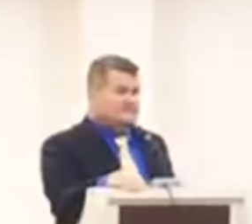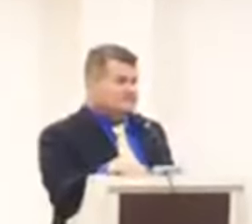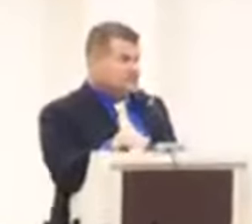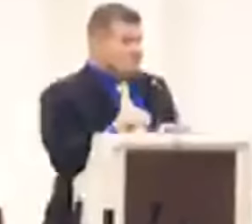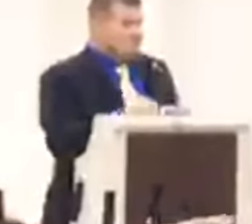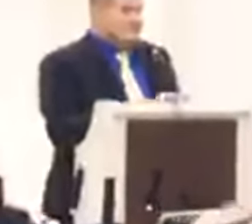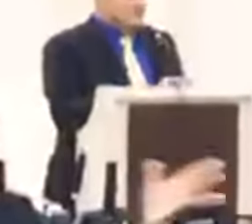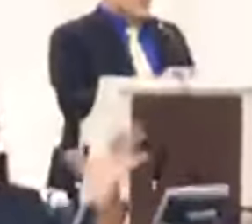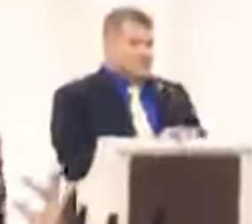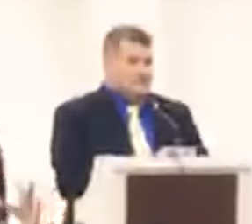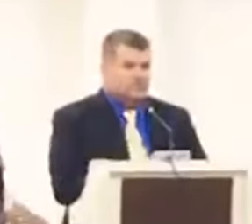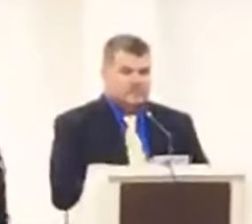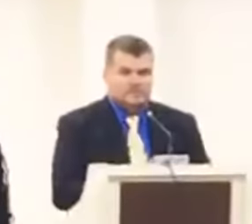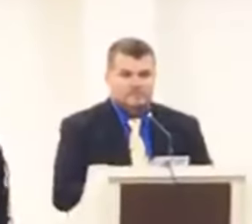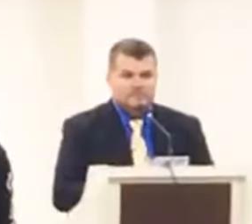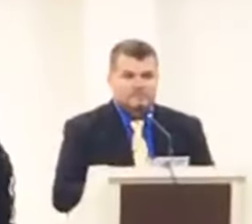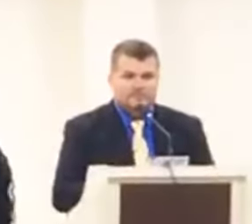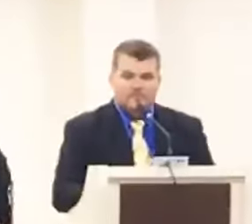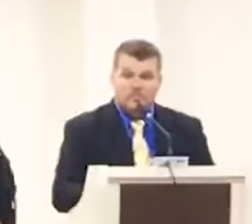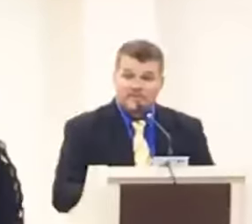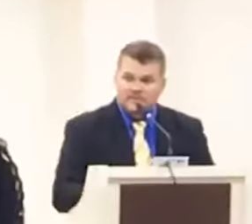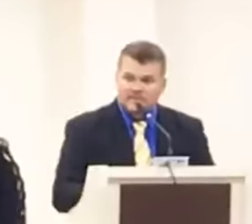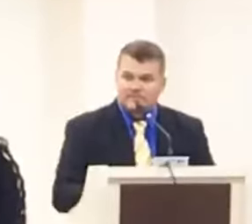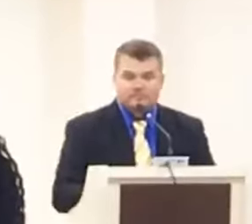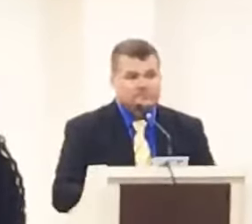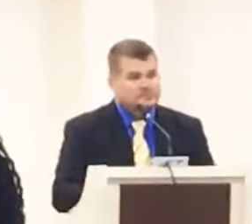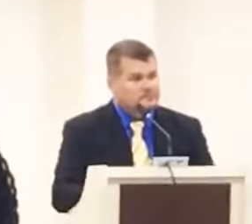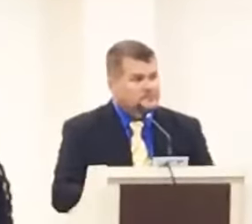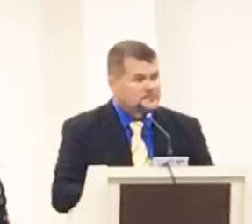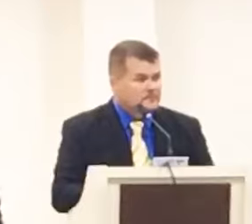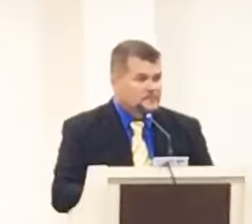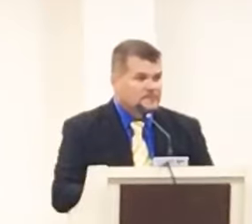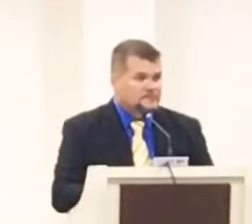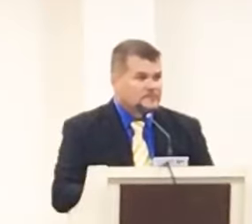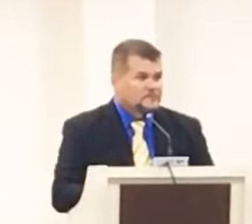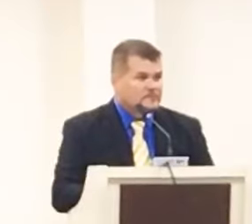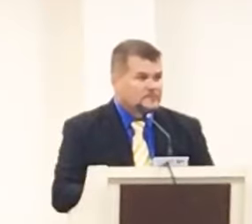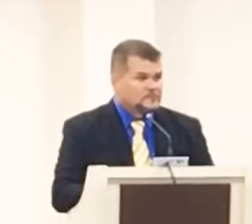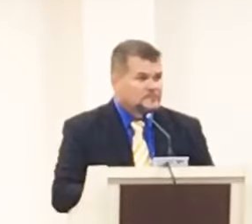Câmara, mais um ano começando,